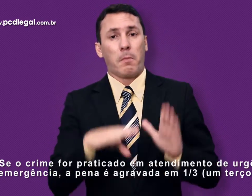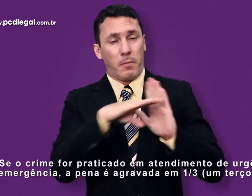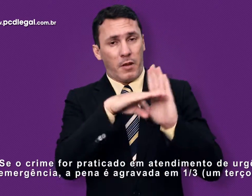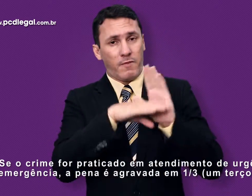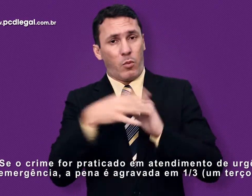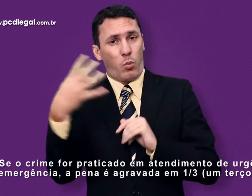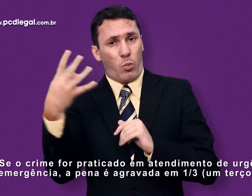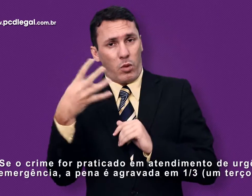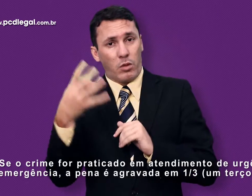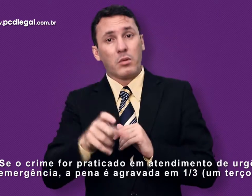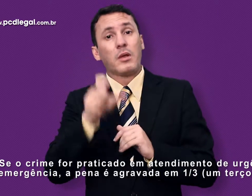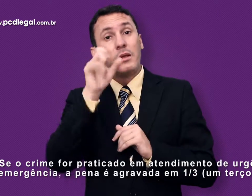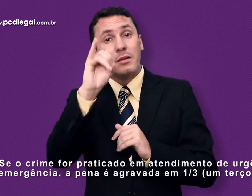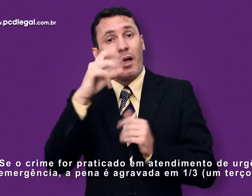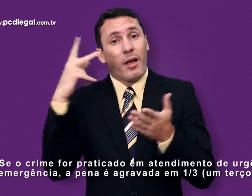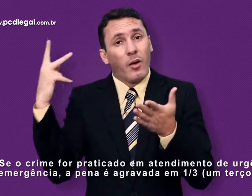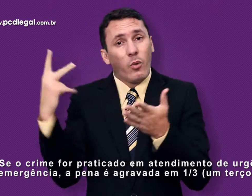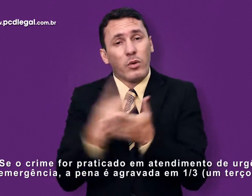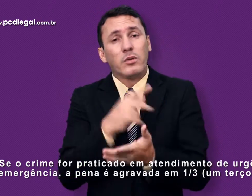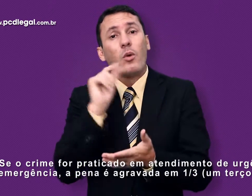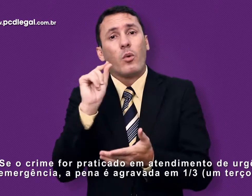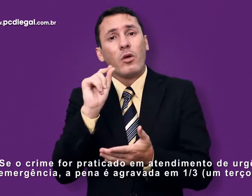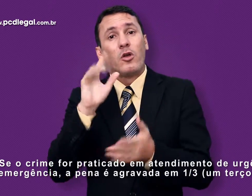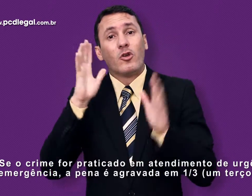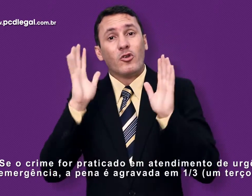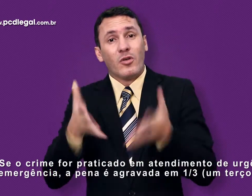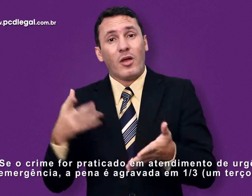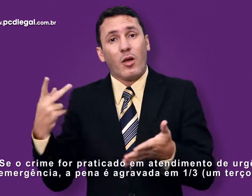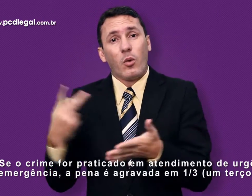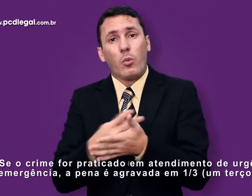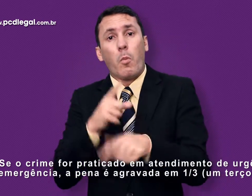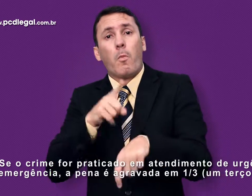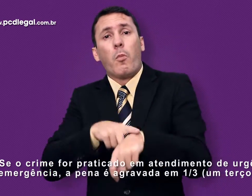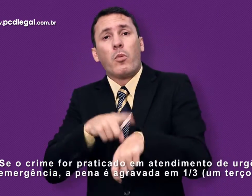Parágrafo 4º. Se o crime for praticado em atendimento de urgência e